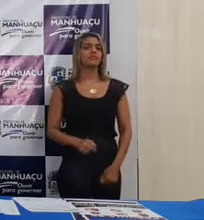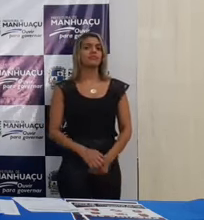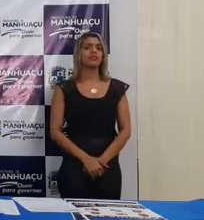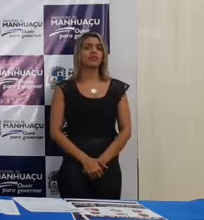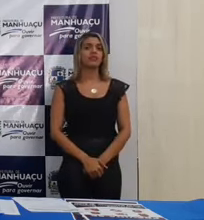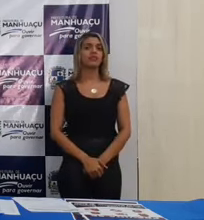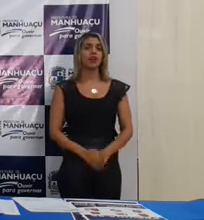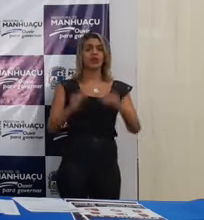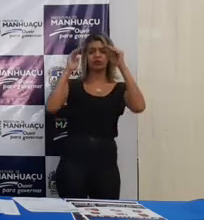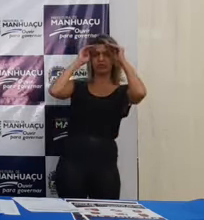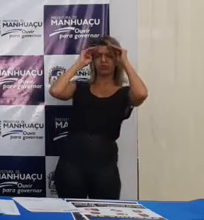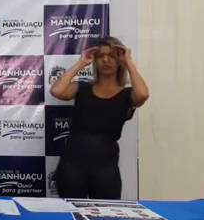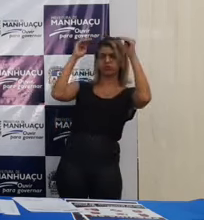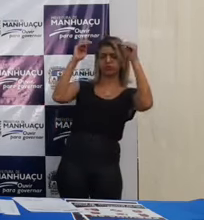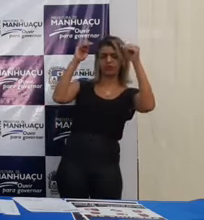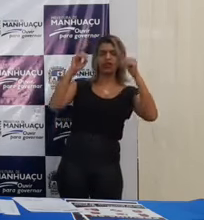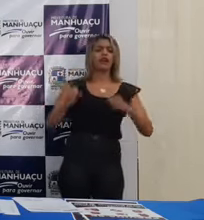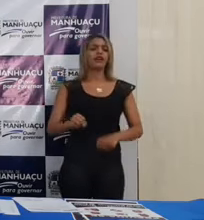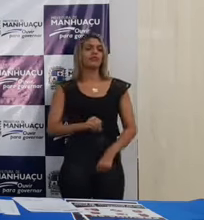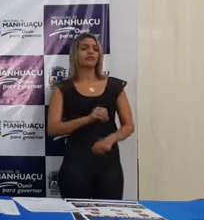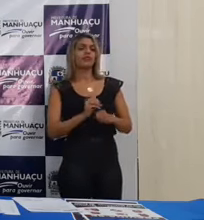coisa muda. Então, o objetivo é mudança.